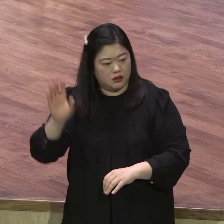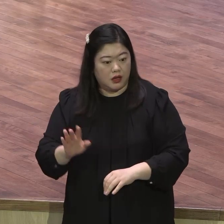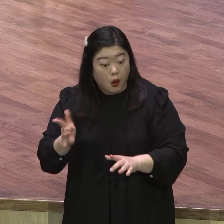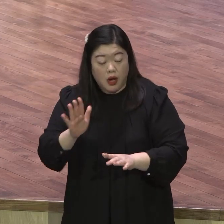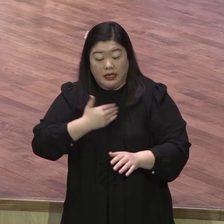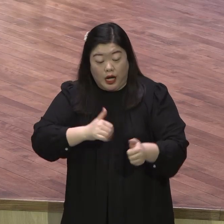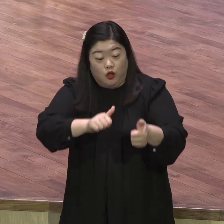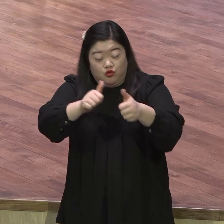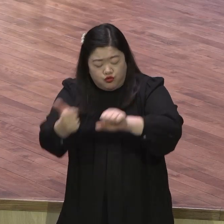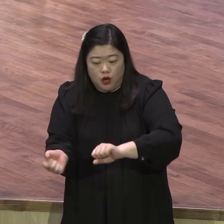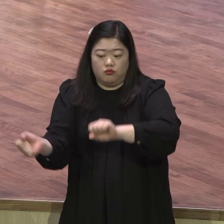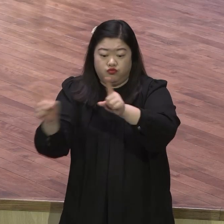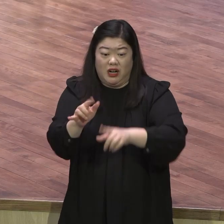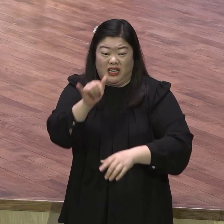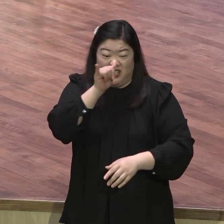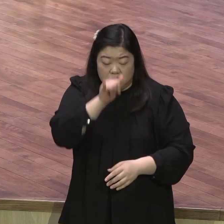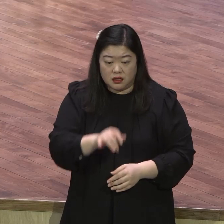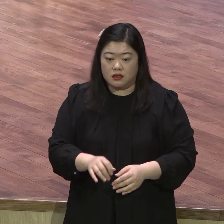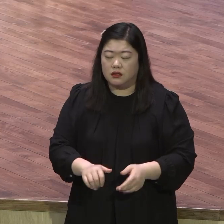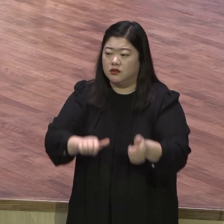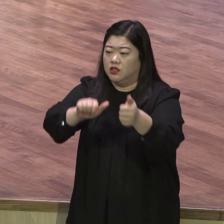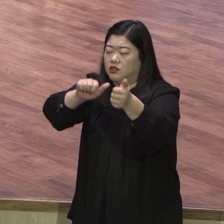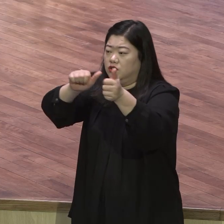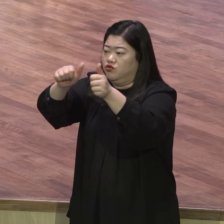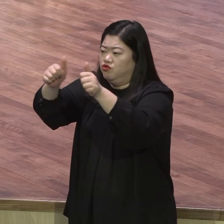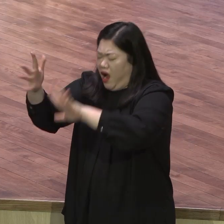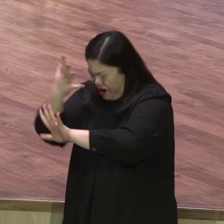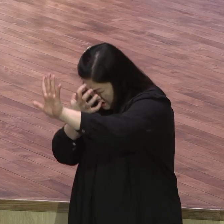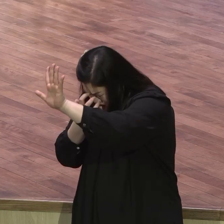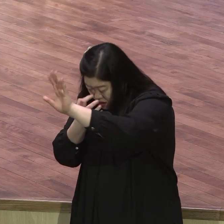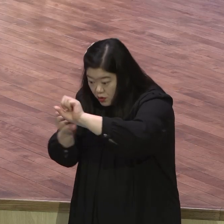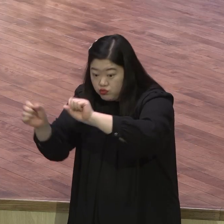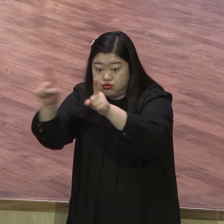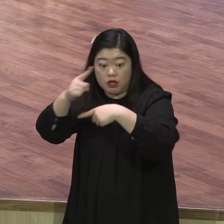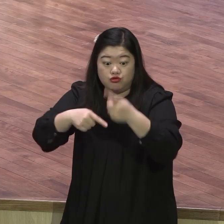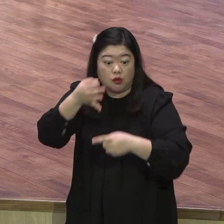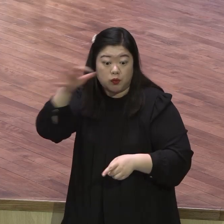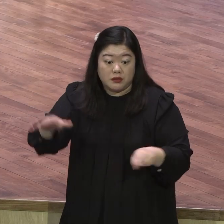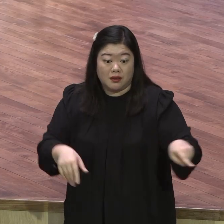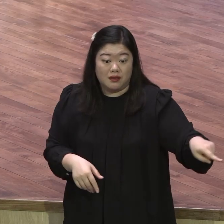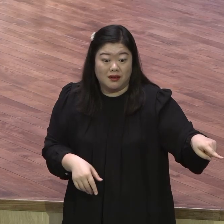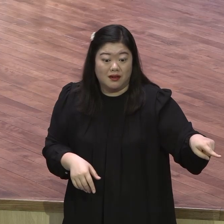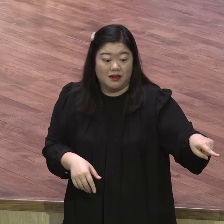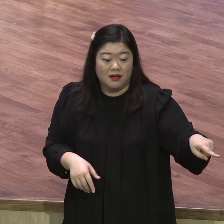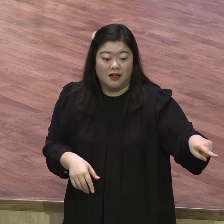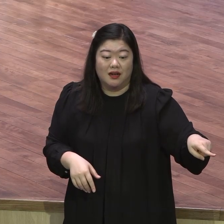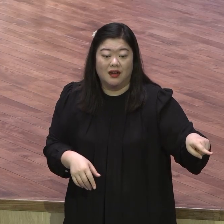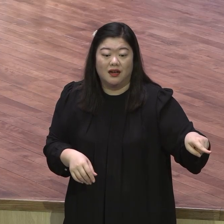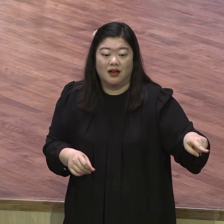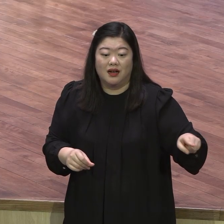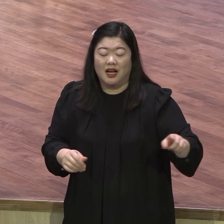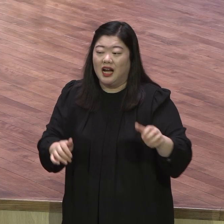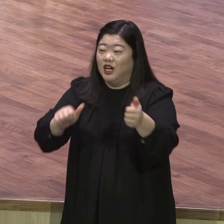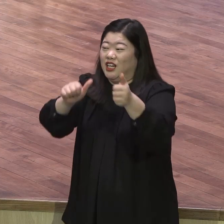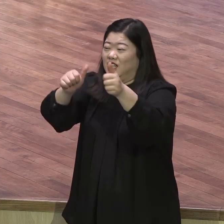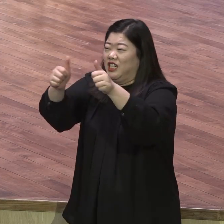말씀하셨는데 제자들은 죽음만 바라보았죠. 죽는다 소리만 들렸지 부활 소리는 안 들렸어요.